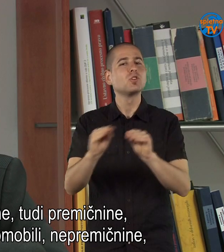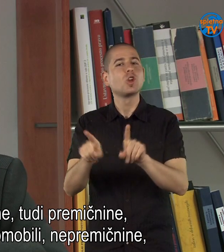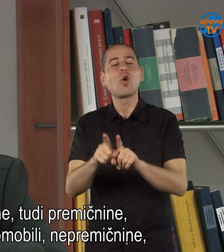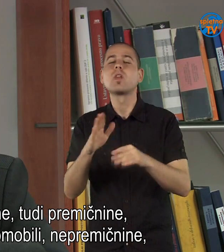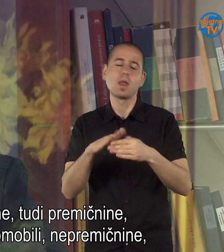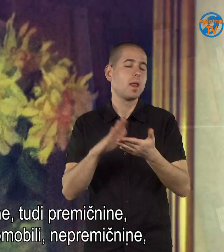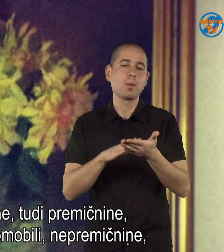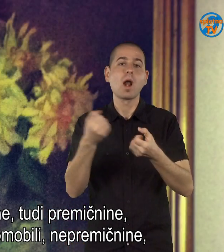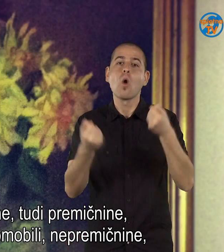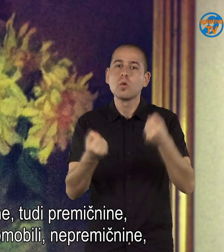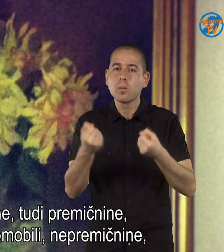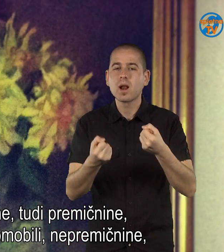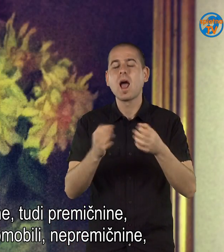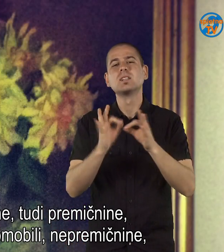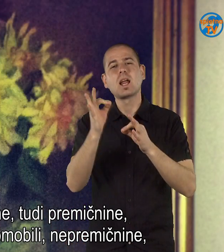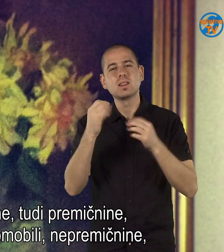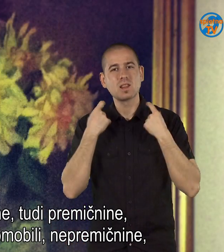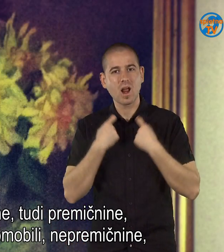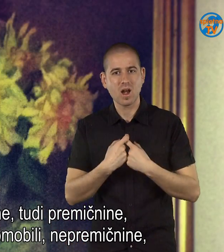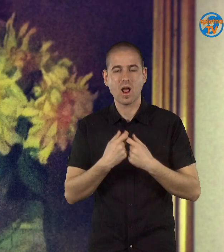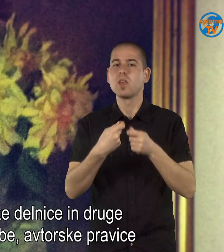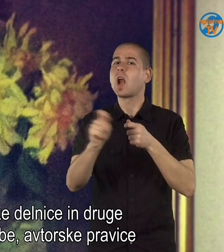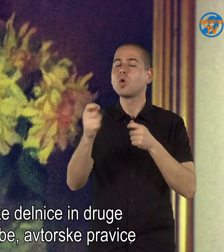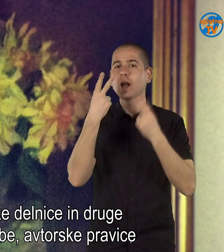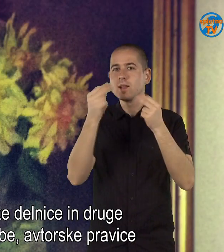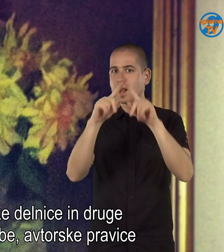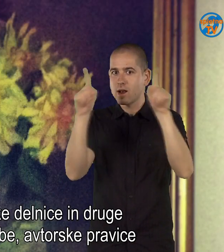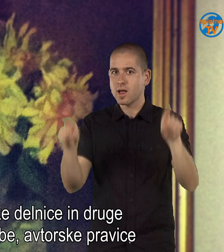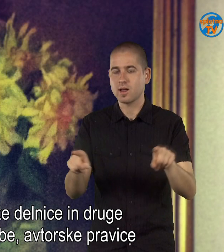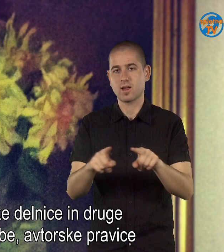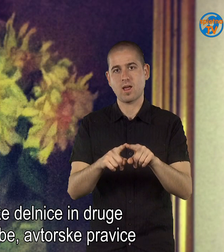kot na primer avtomobili, zlatnine, dragocene slike,